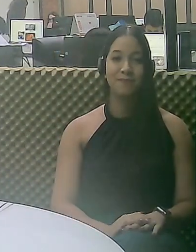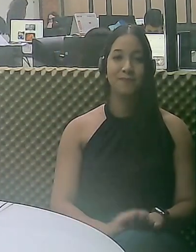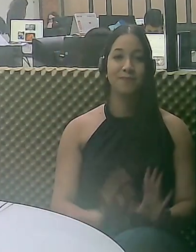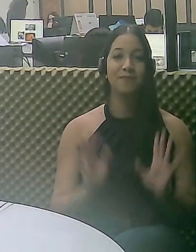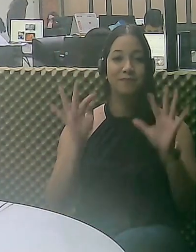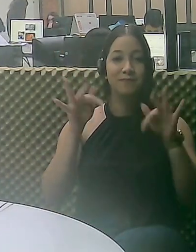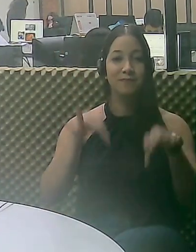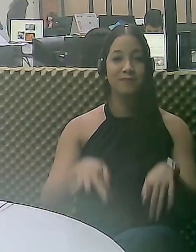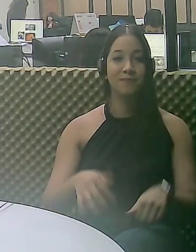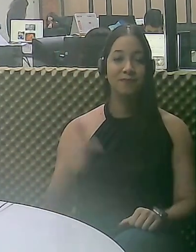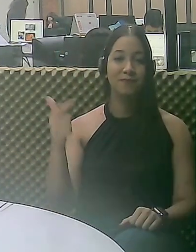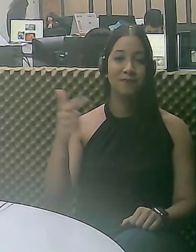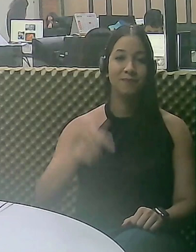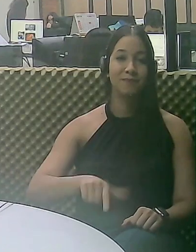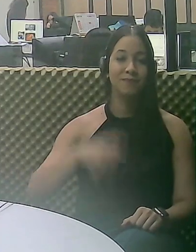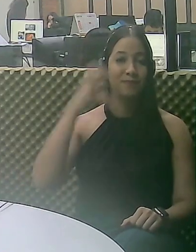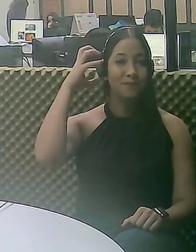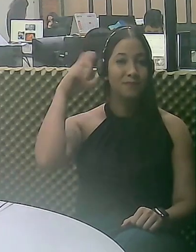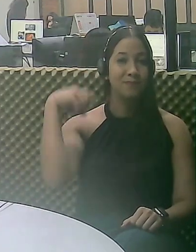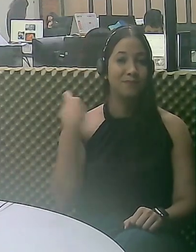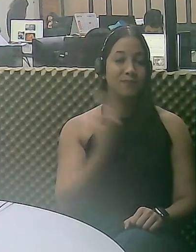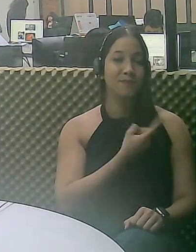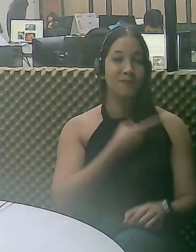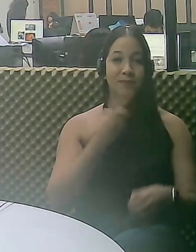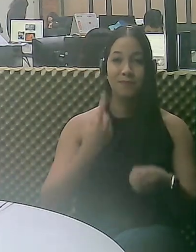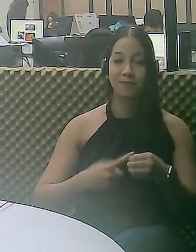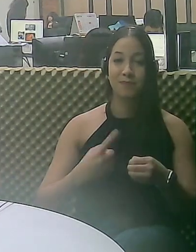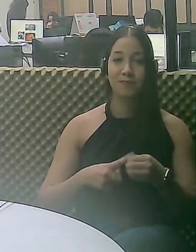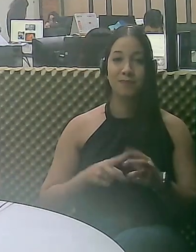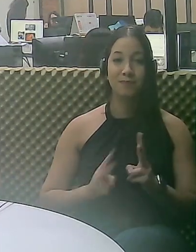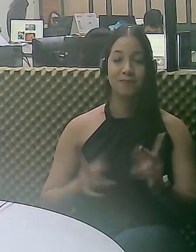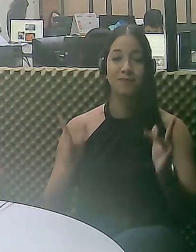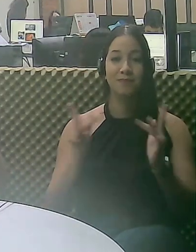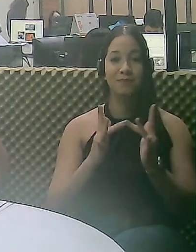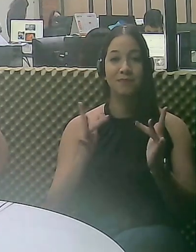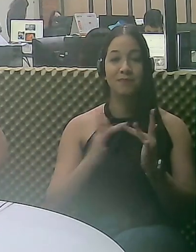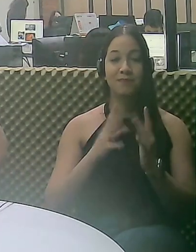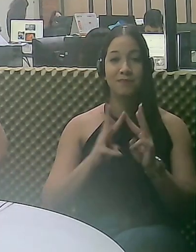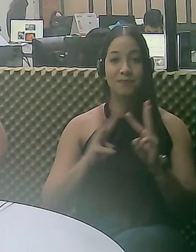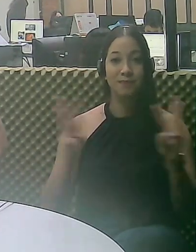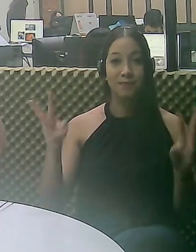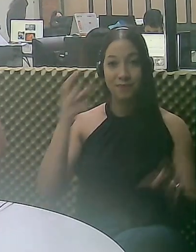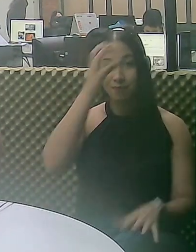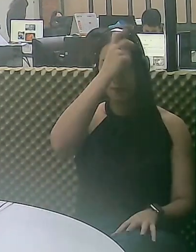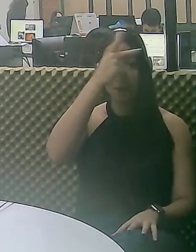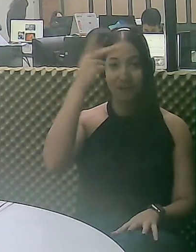próxima. Fica por aqui mais uma edição do programa da Rádio Nossa Cidade.